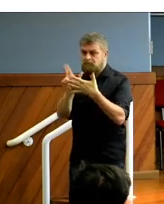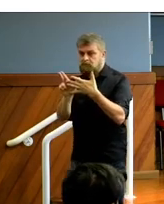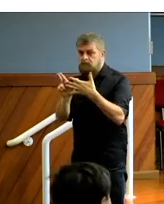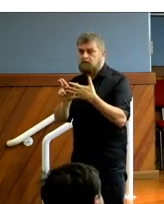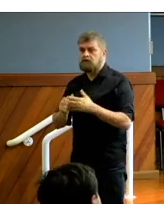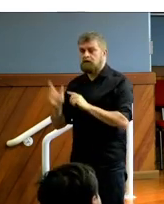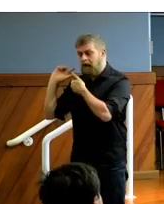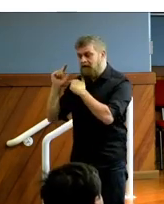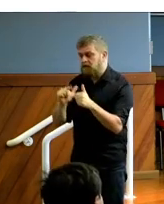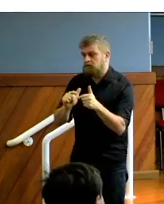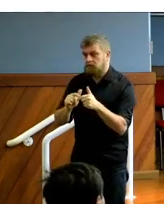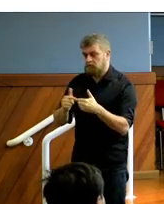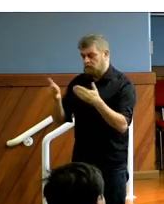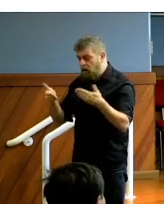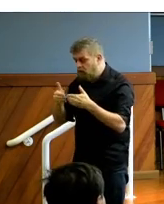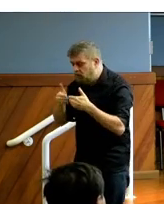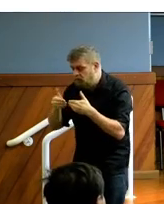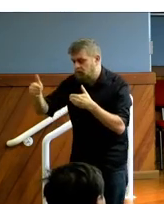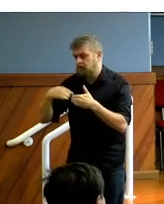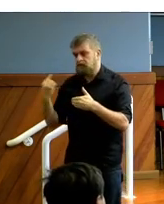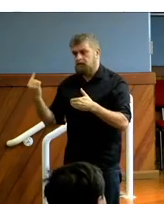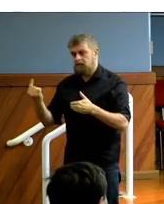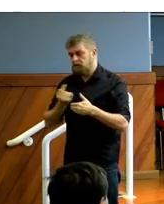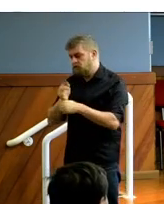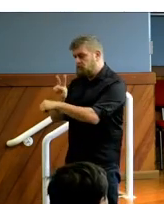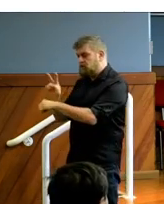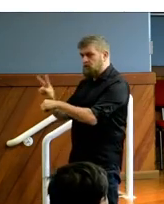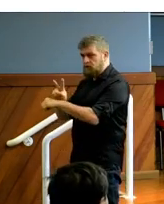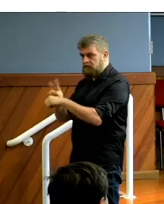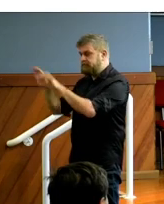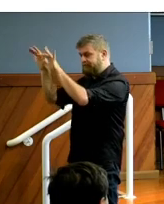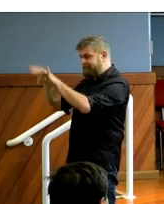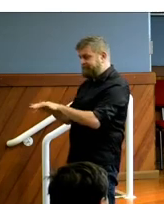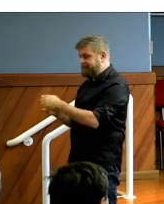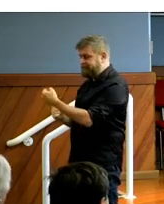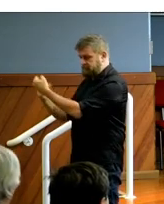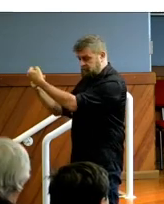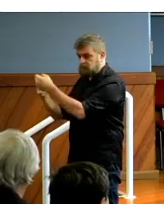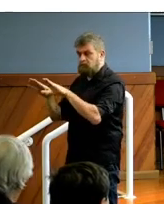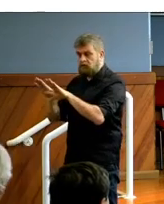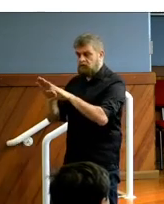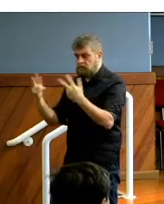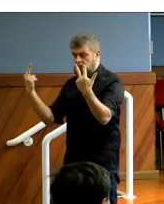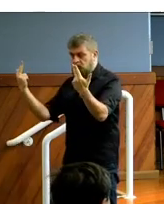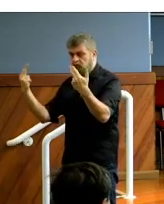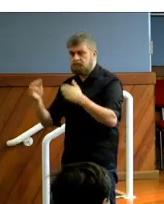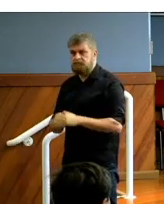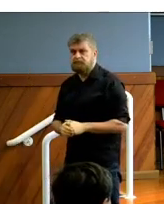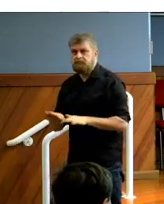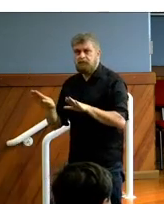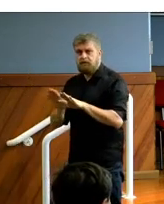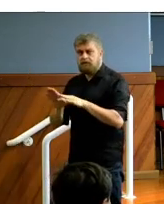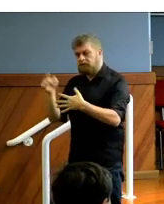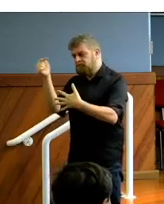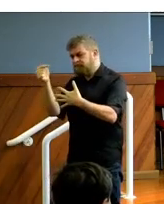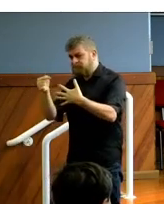comum. Mas eu acho que de agora para frente a gente precisa começar a cuidar, né? E claro que assim, tem muitas coisas, vamos dizer,